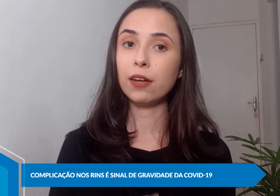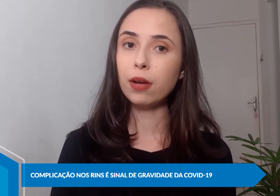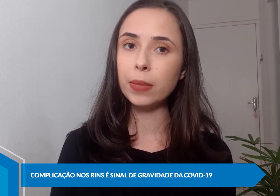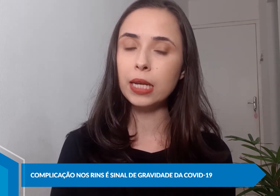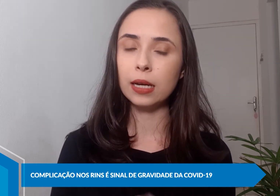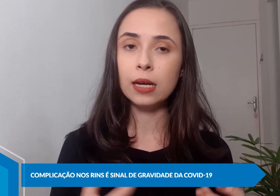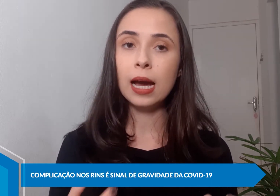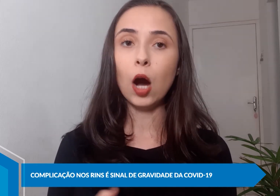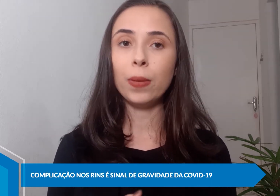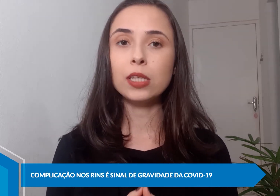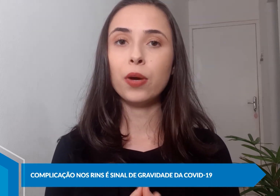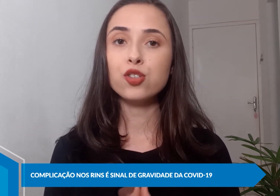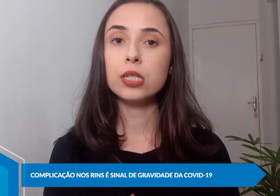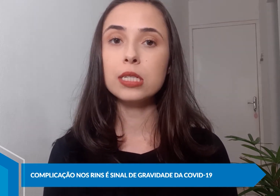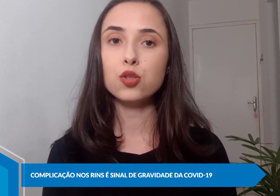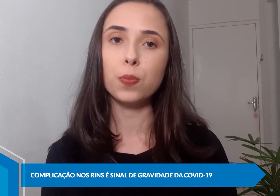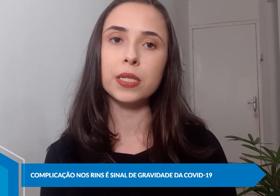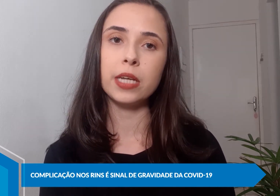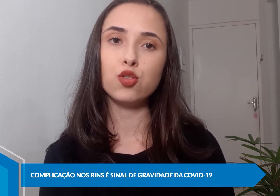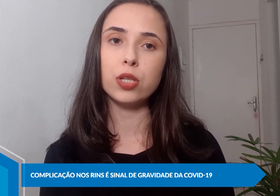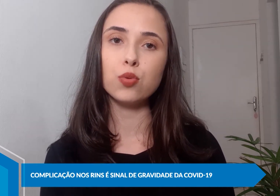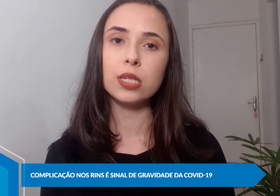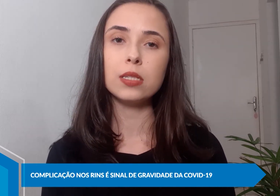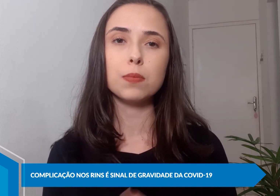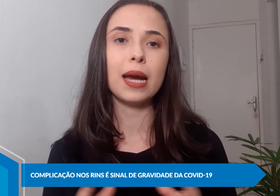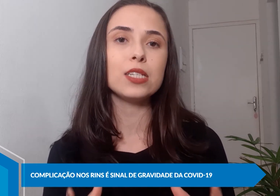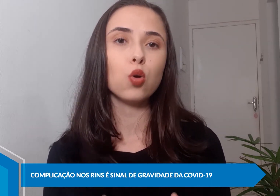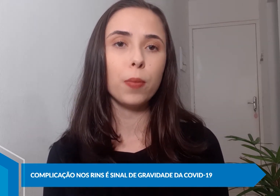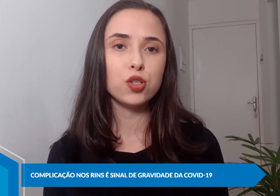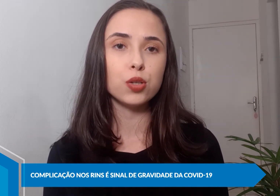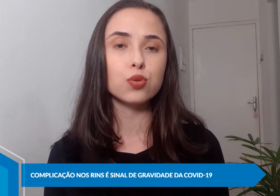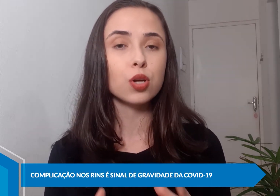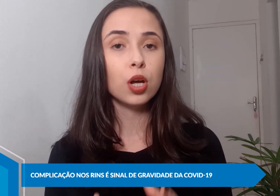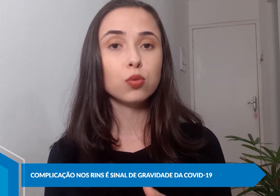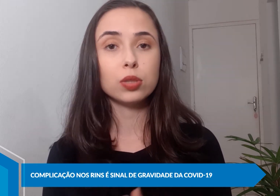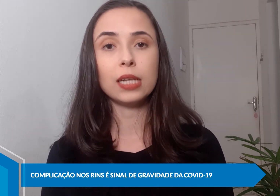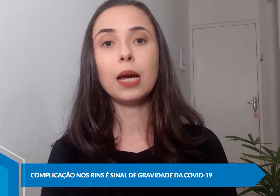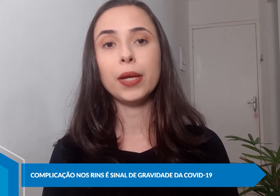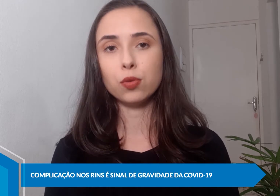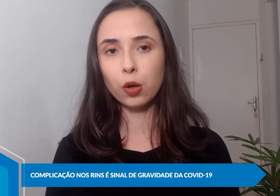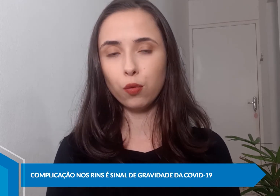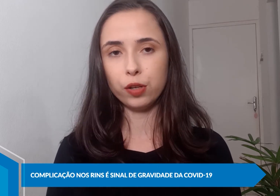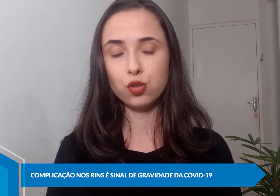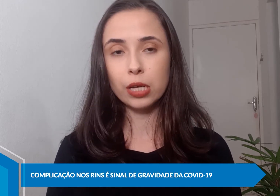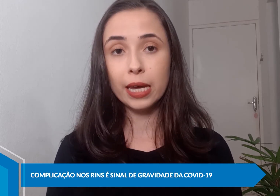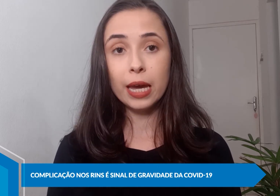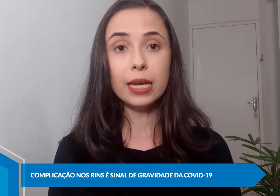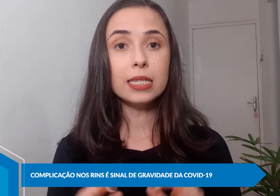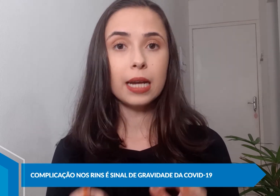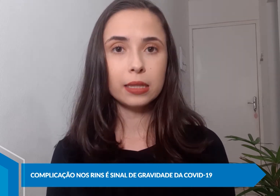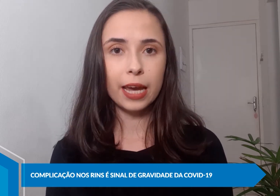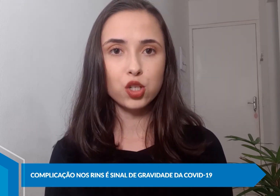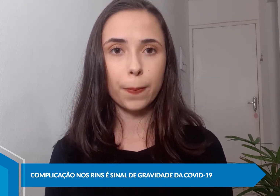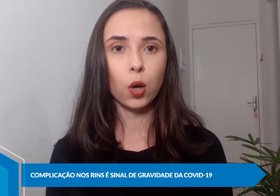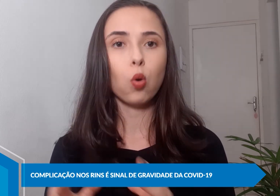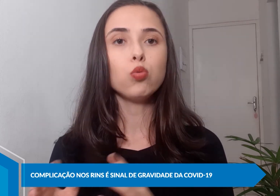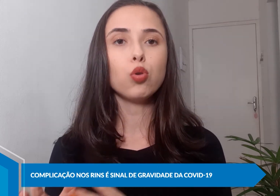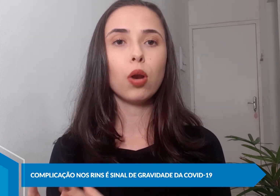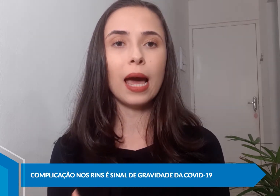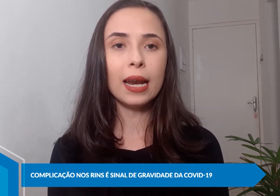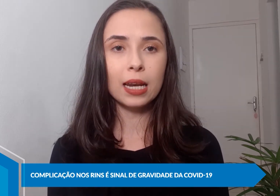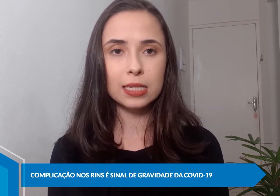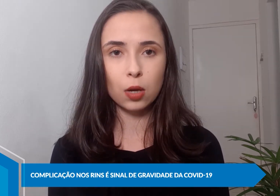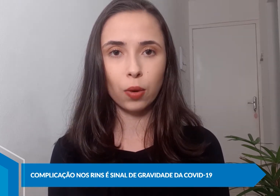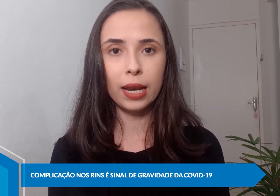crônica na família aumentam as chances de o paciente ter os rins mais acometidos no tratamento da covid. E a estratégia para